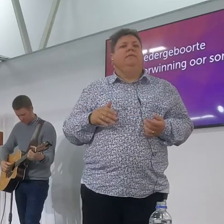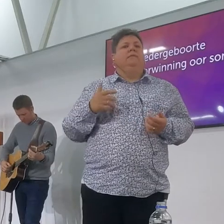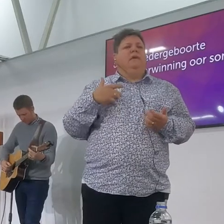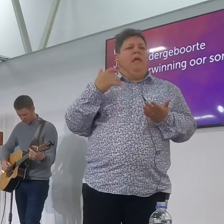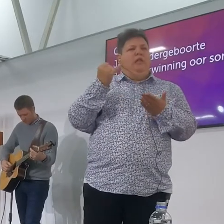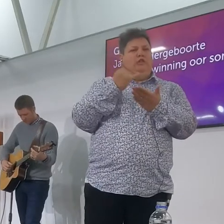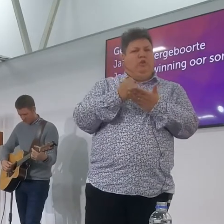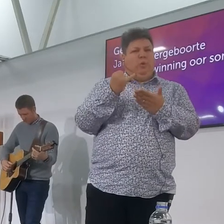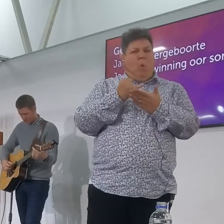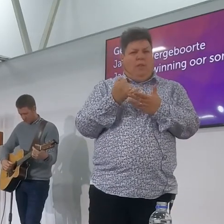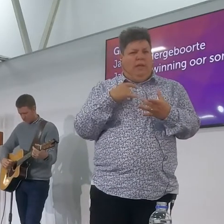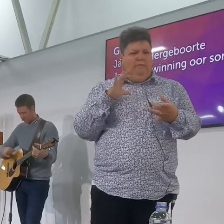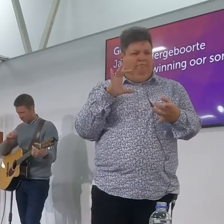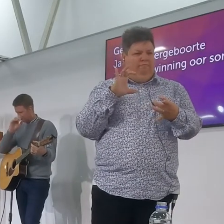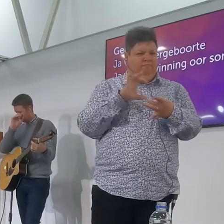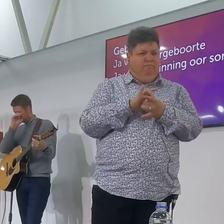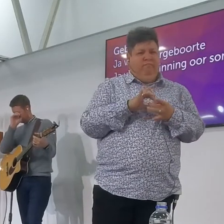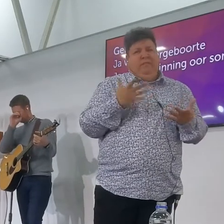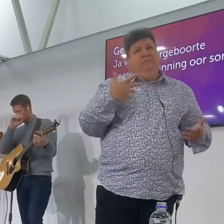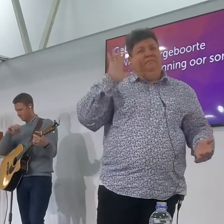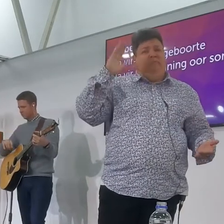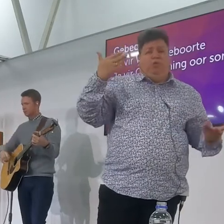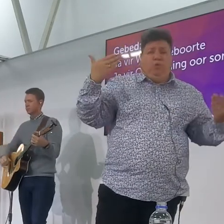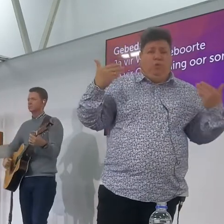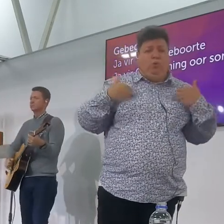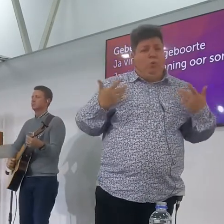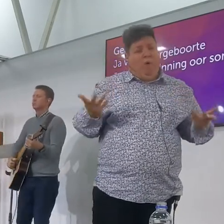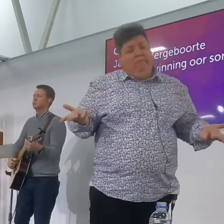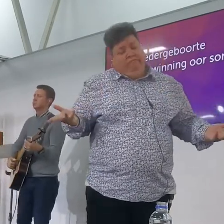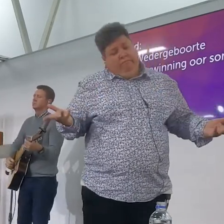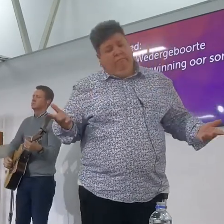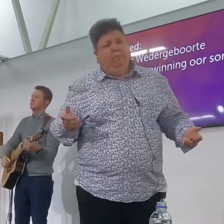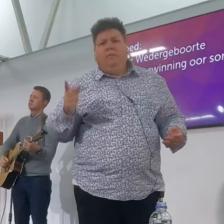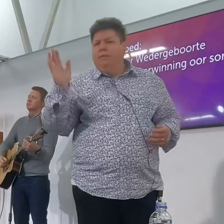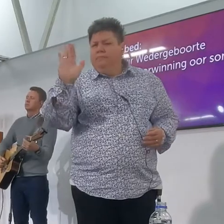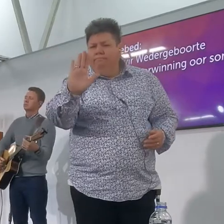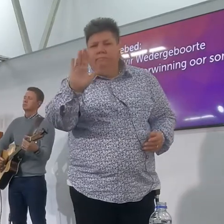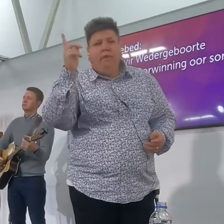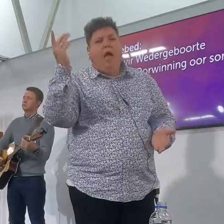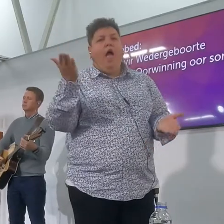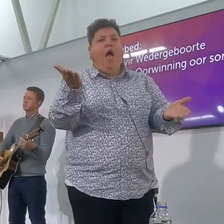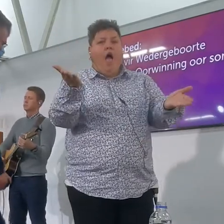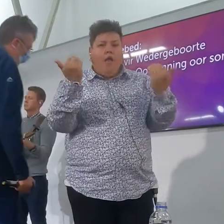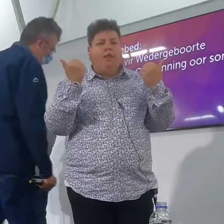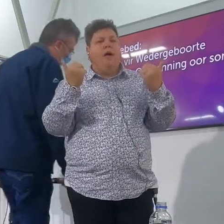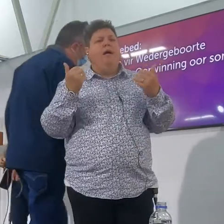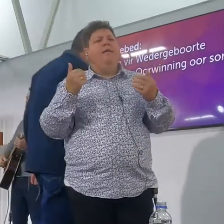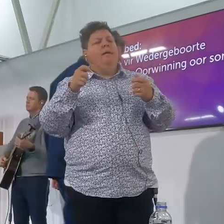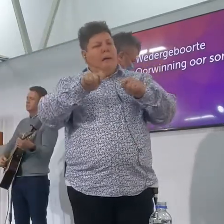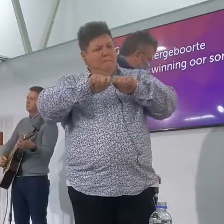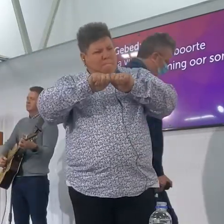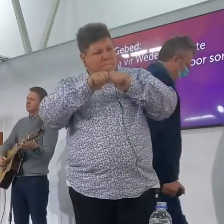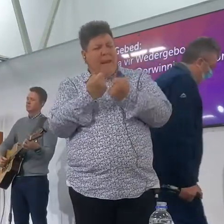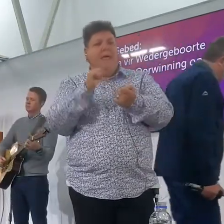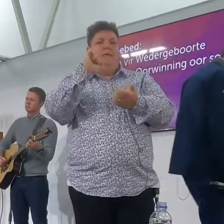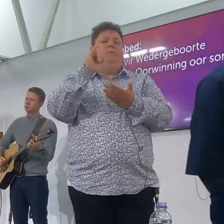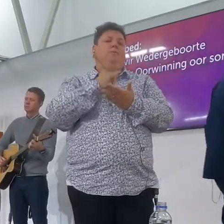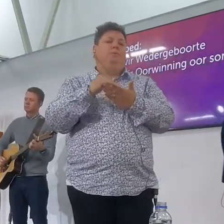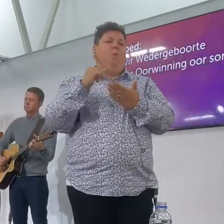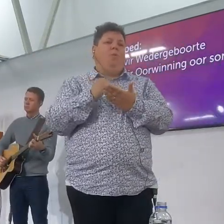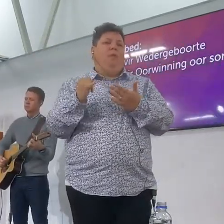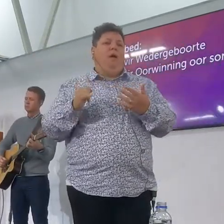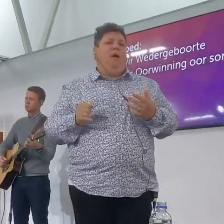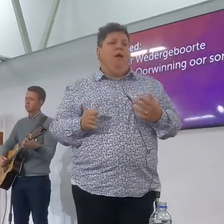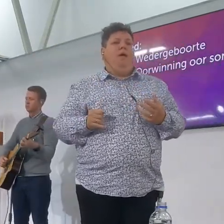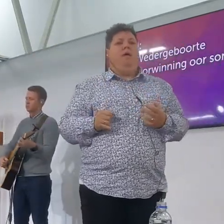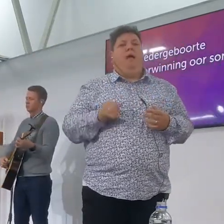en besluit het, weet jy wat, dis maar wie ek is. Ek wil vanoggend weer kom uitdaag om te sê, Here, help my om te breek met hierdie sonde, want dis wat die Heilige Gees